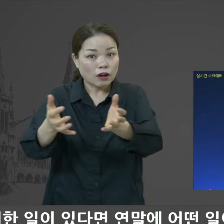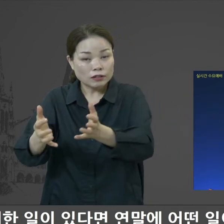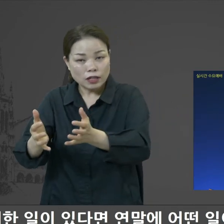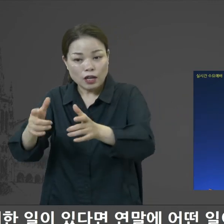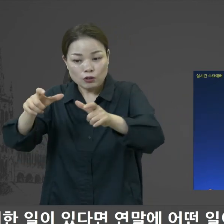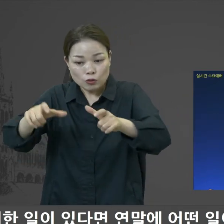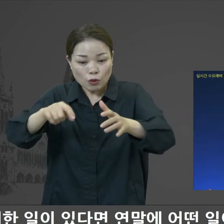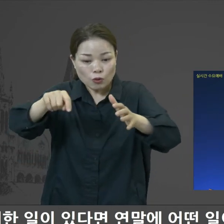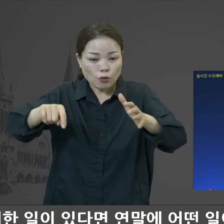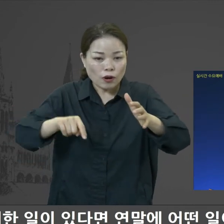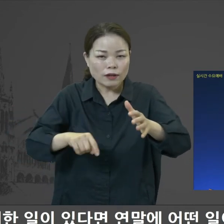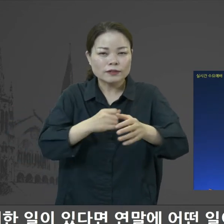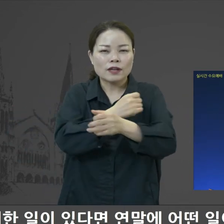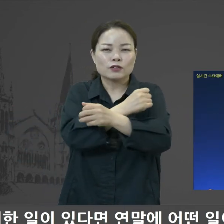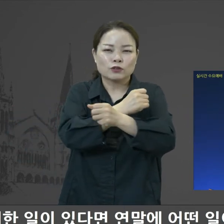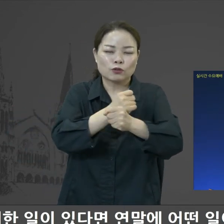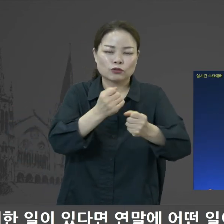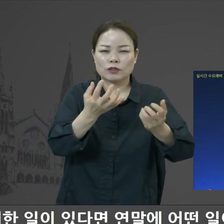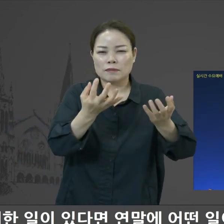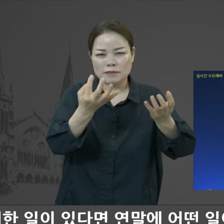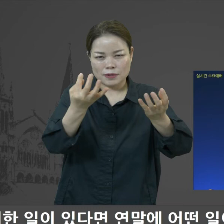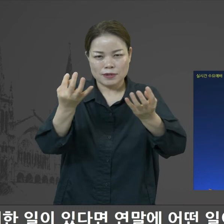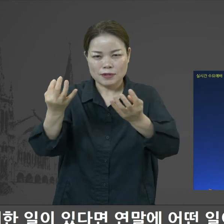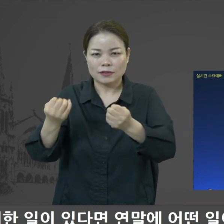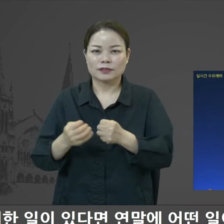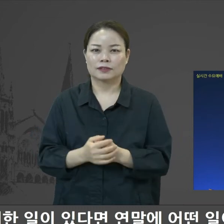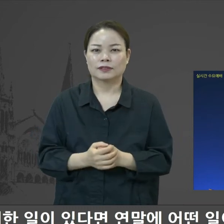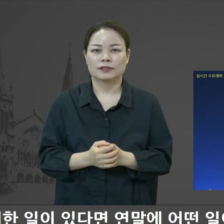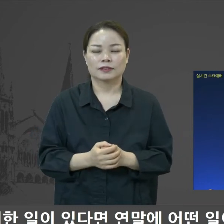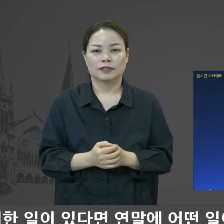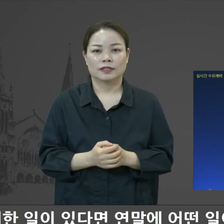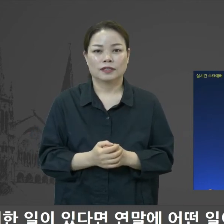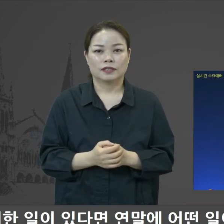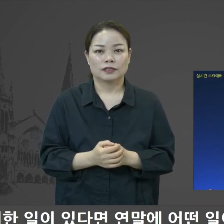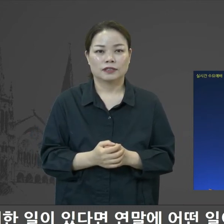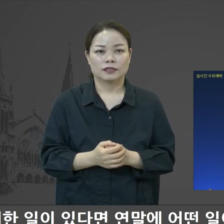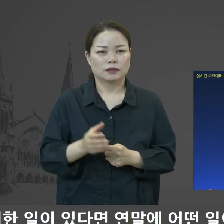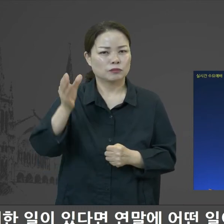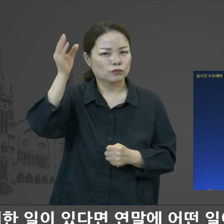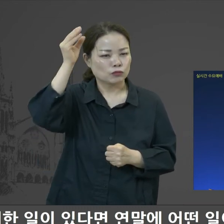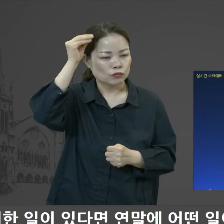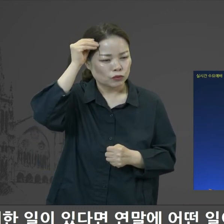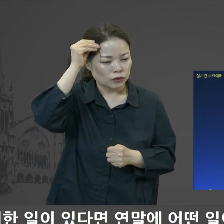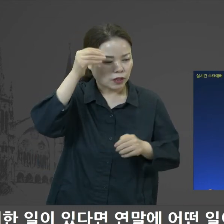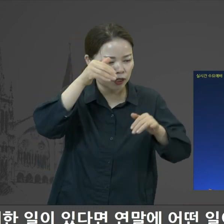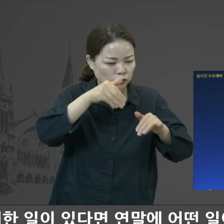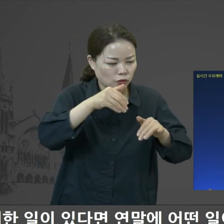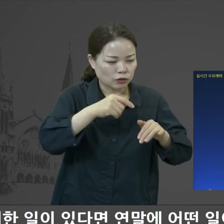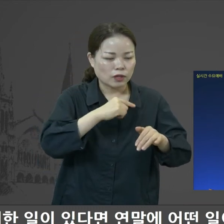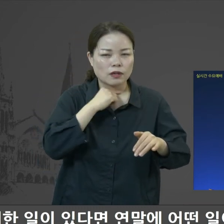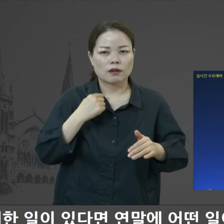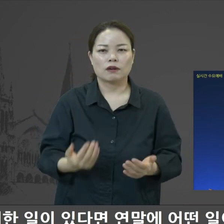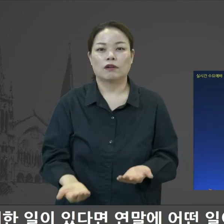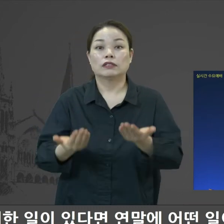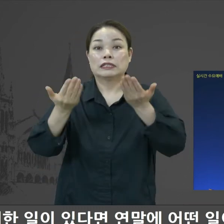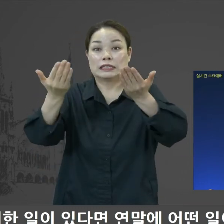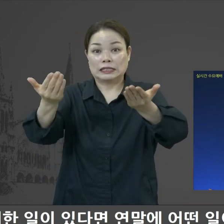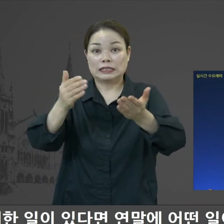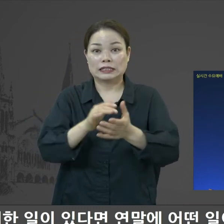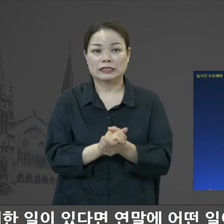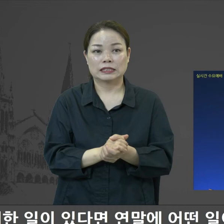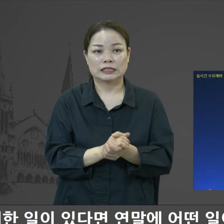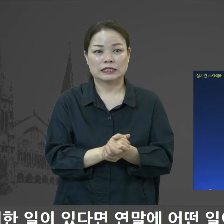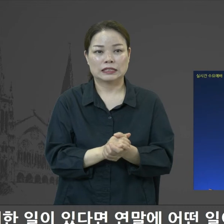교구 안에 용서가 넘쳐날 것입니다. 그리고 무익한 종들의 헌신들이 넘쳐날 것입니다. 맨날